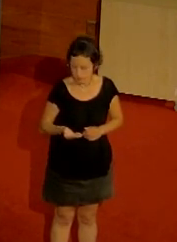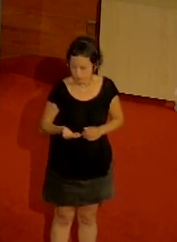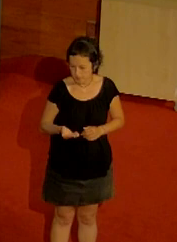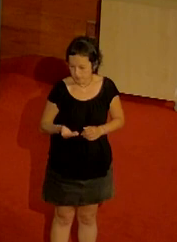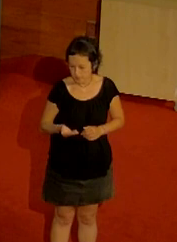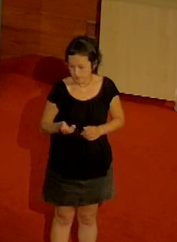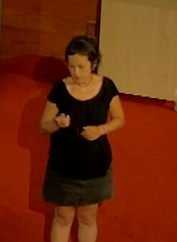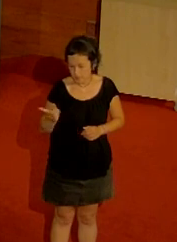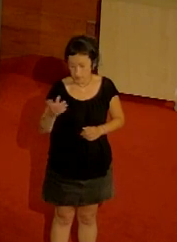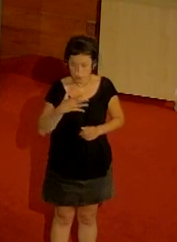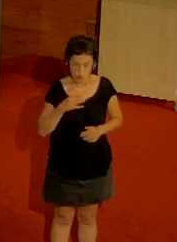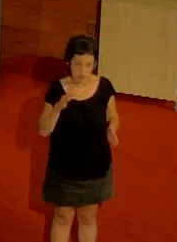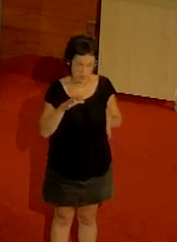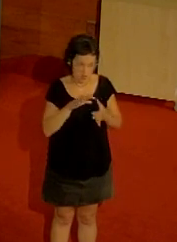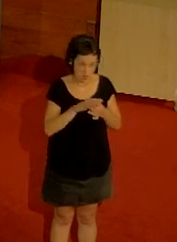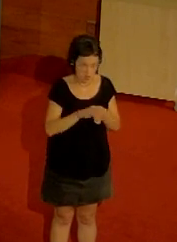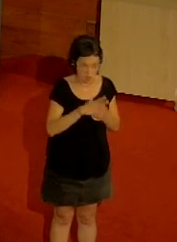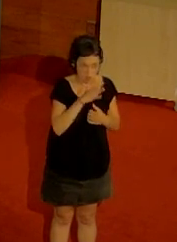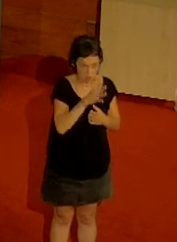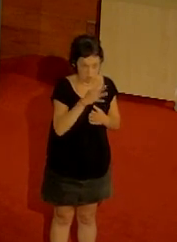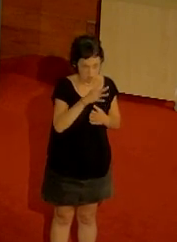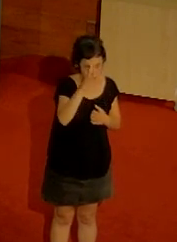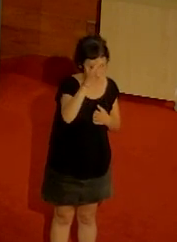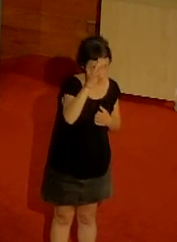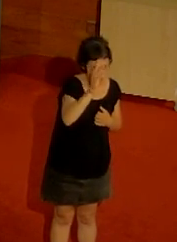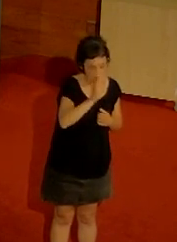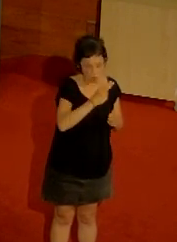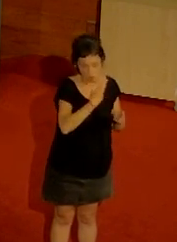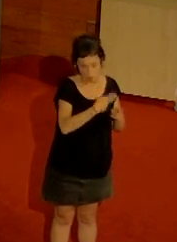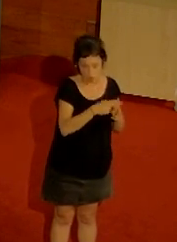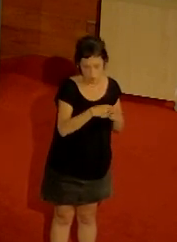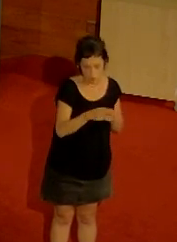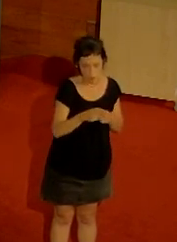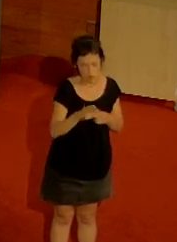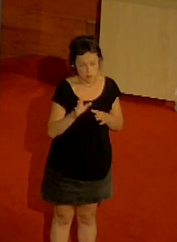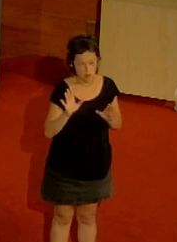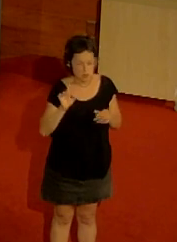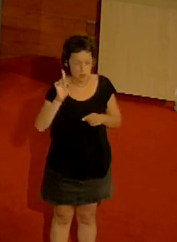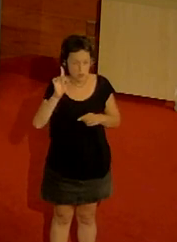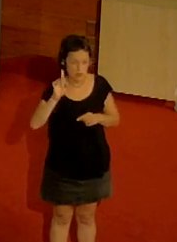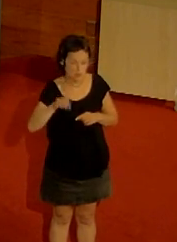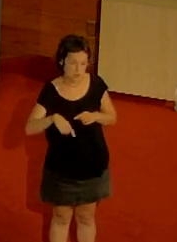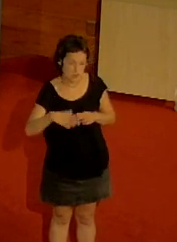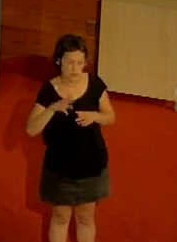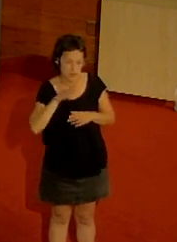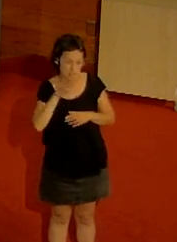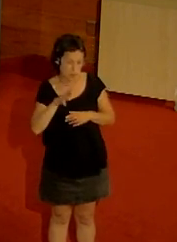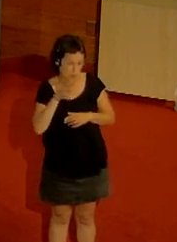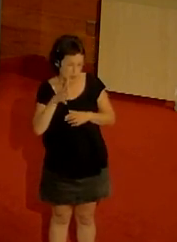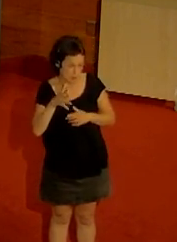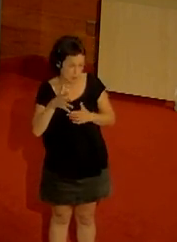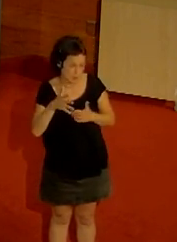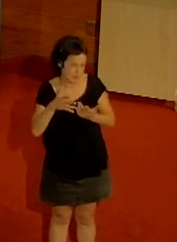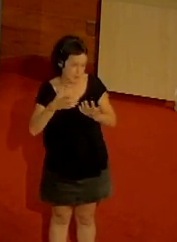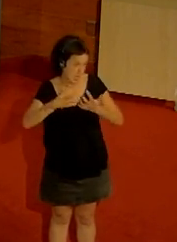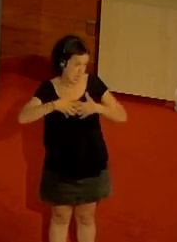puede responder a motivos ideológicos y políticos, pero también incluso a motivos industriales de la propia industria periodística,